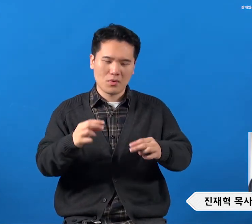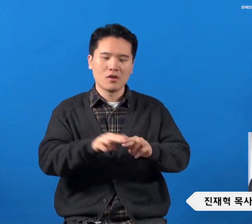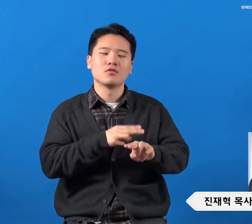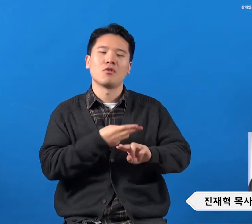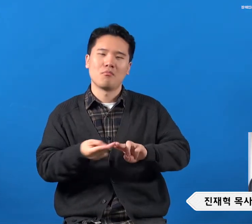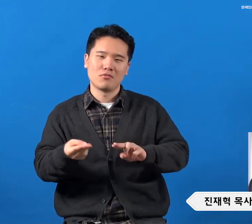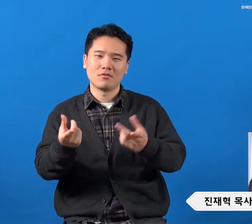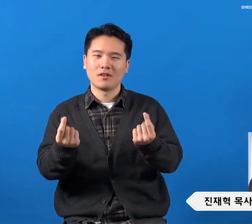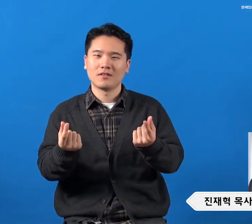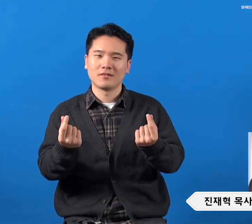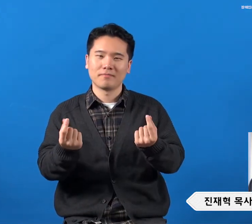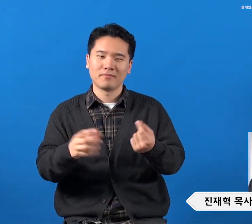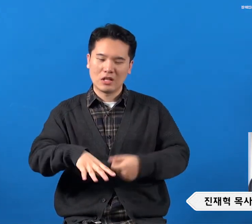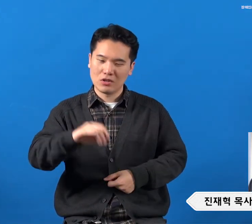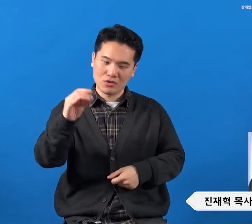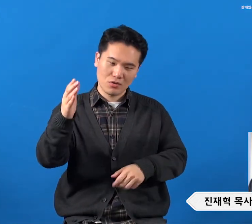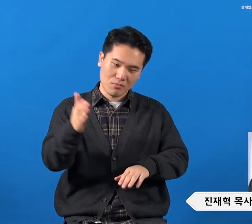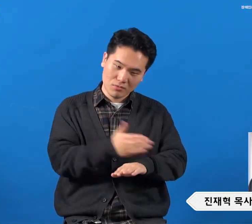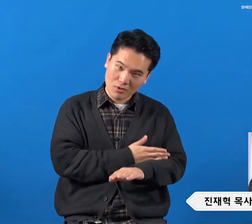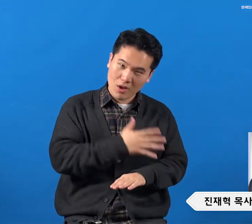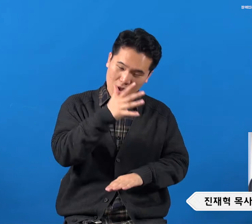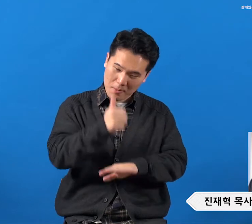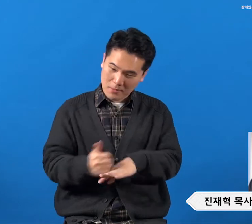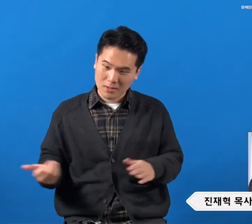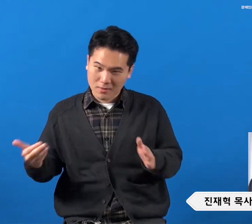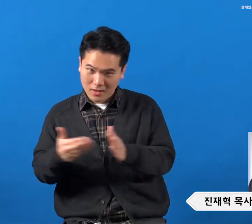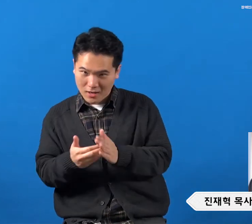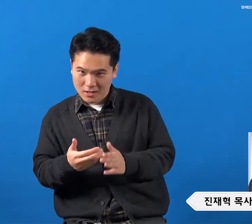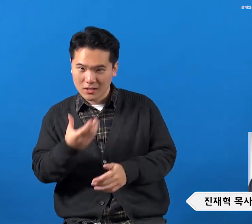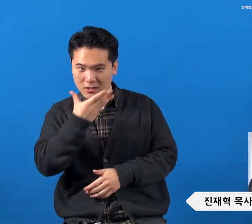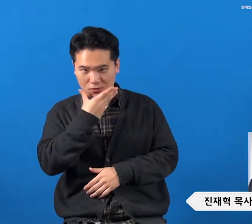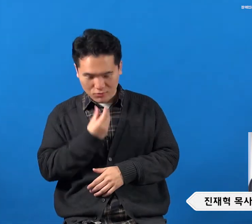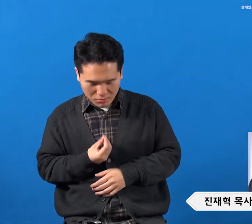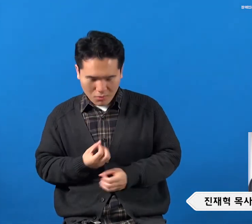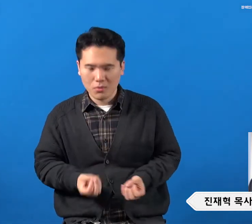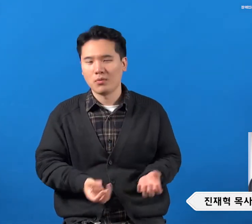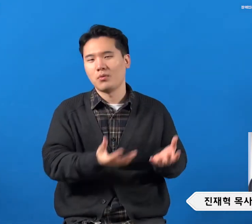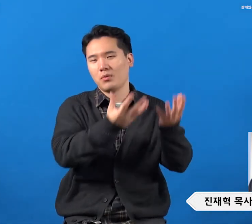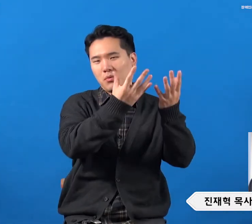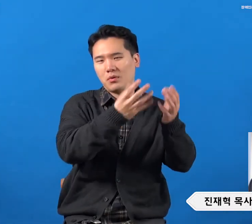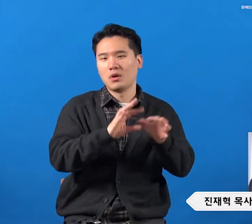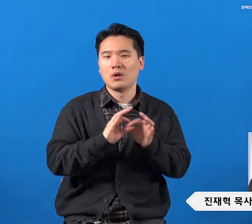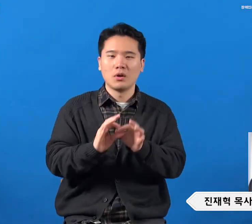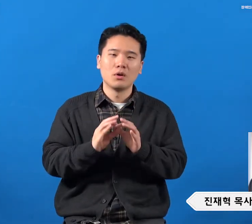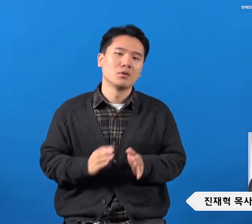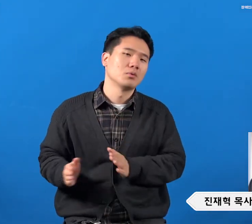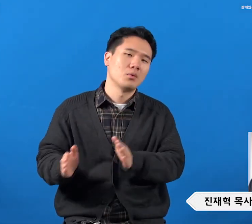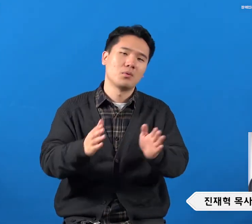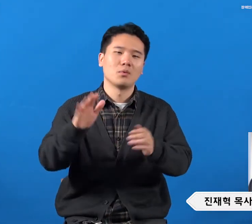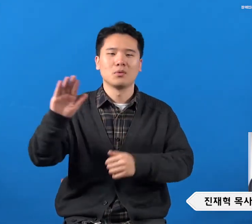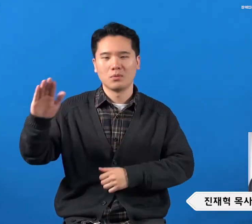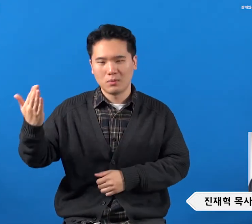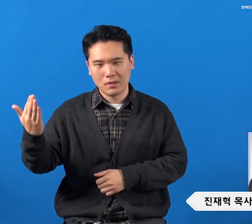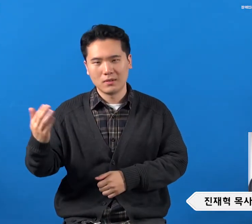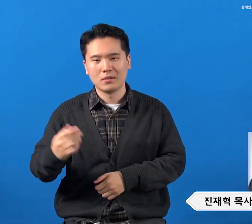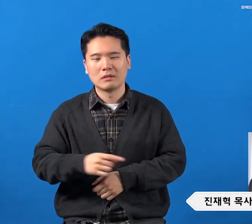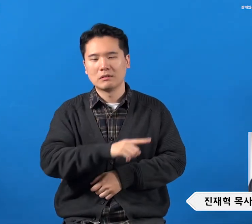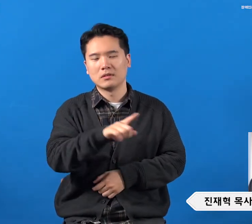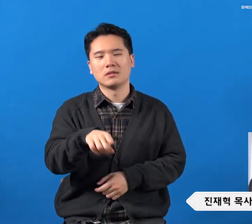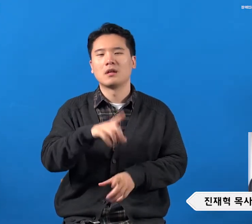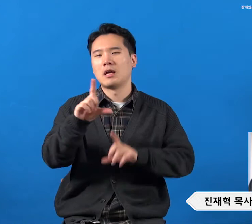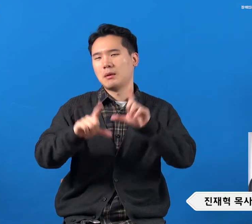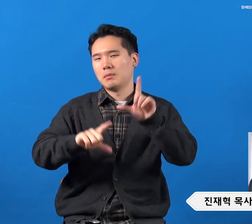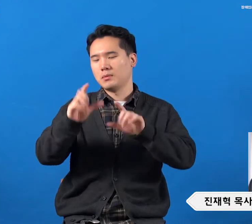선물입니다. 처음부터 끝까지 축복에서 축복까지 축복의 통로가 되고 있는